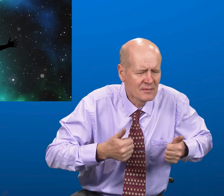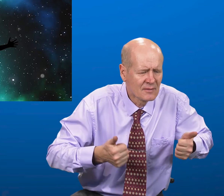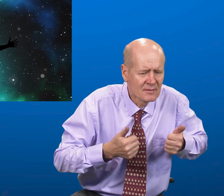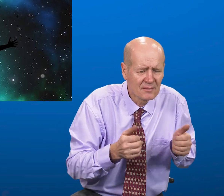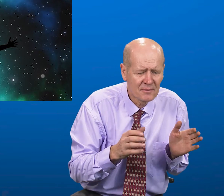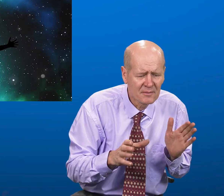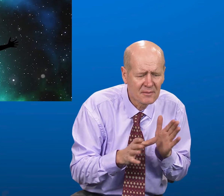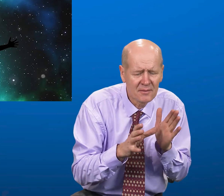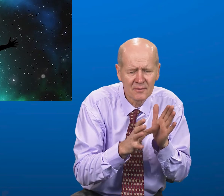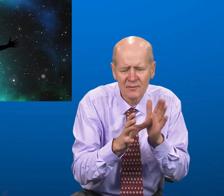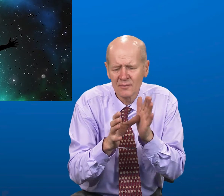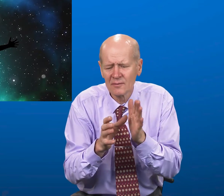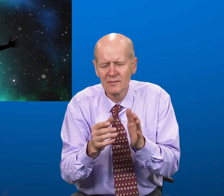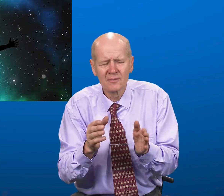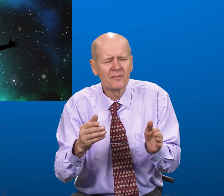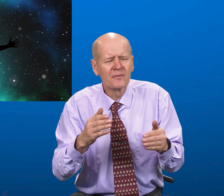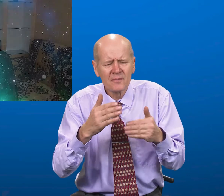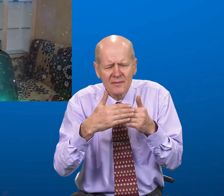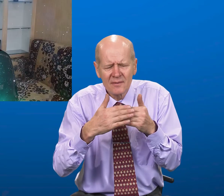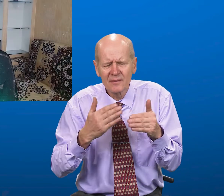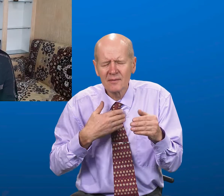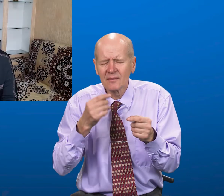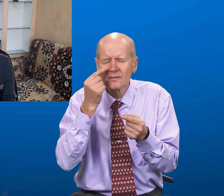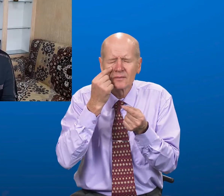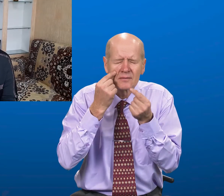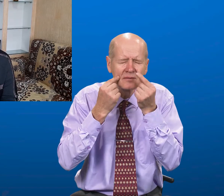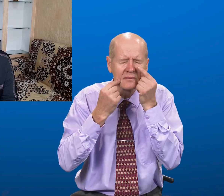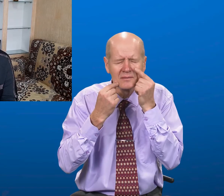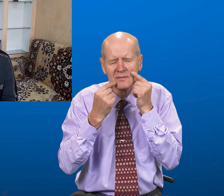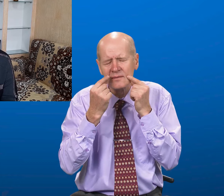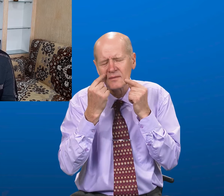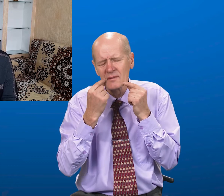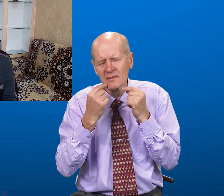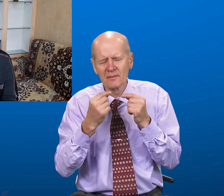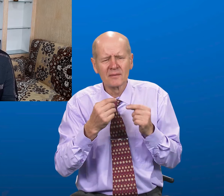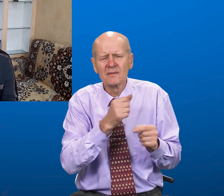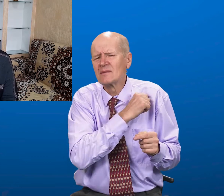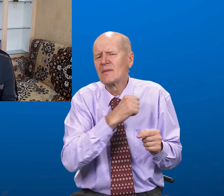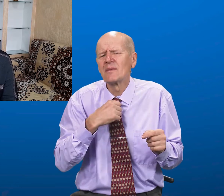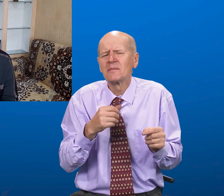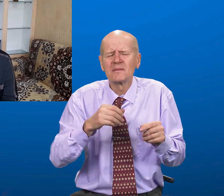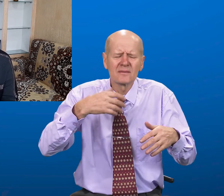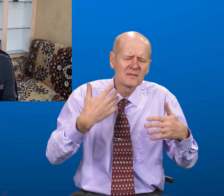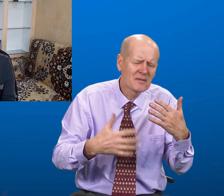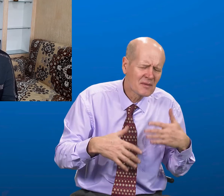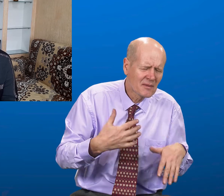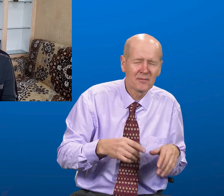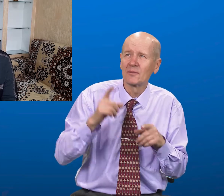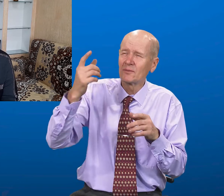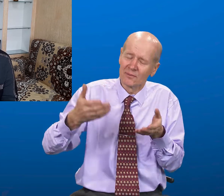желаниям, к нашему изнеможению, к нашим слезам. Всякий раз Он хочет